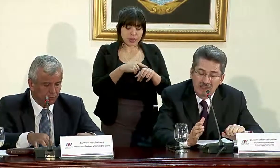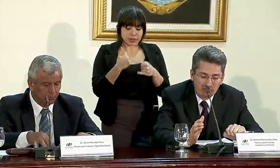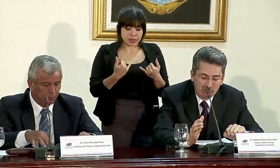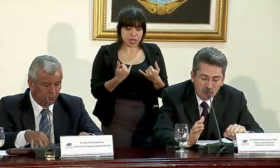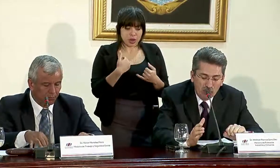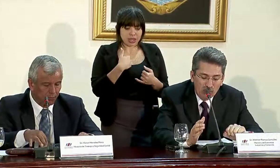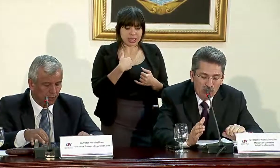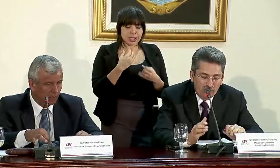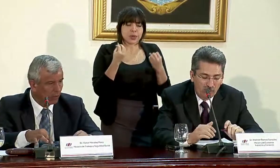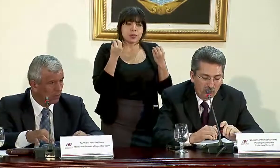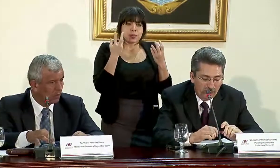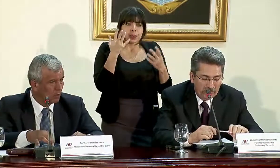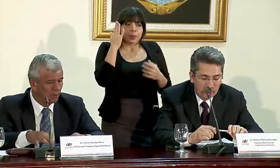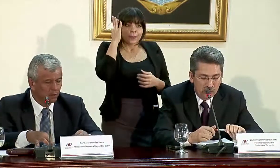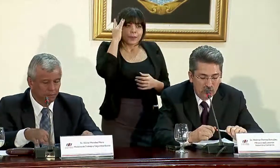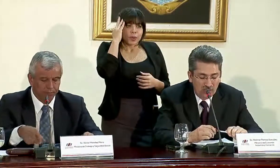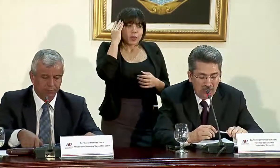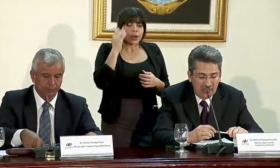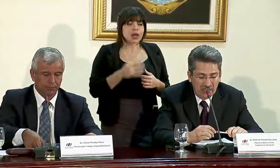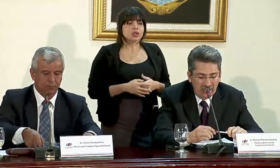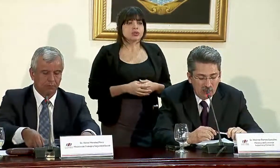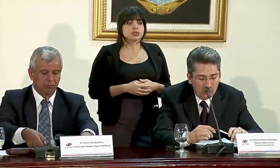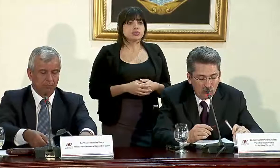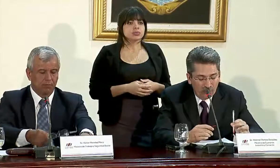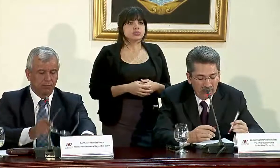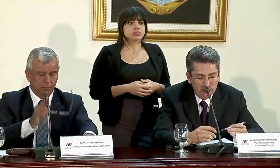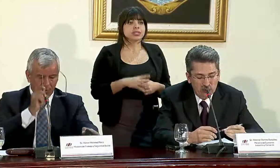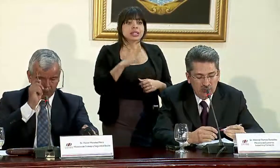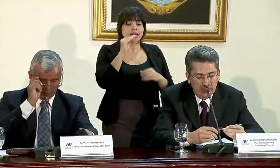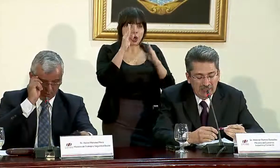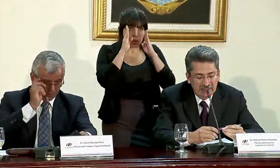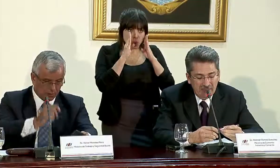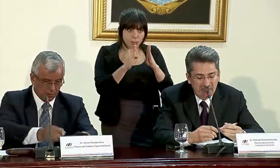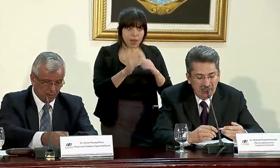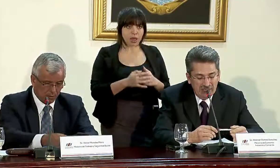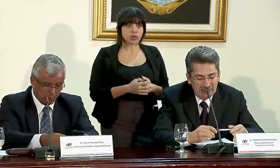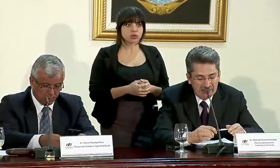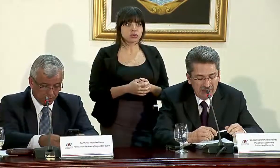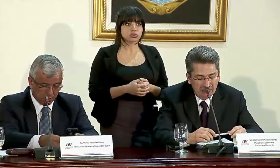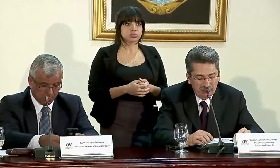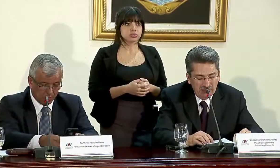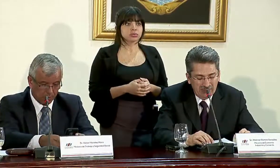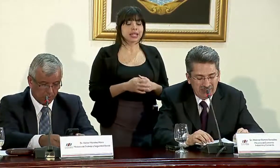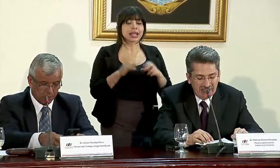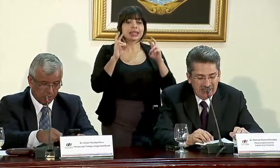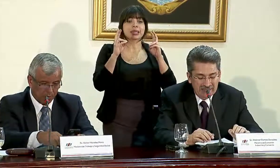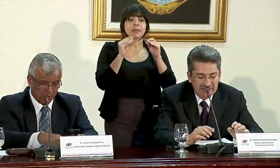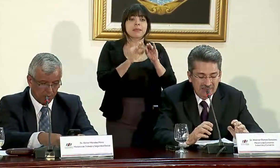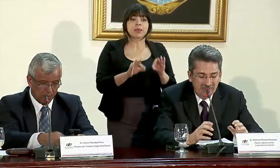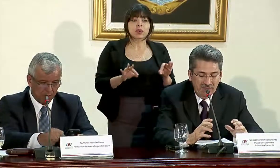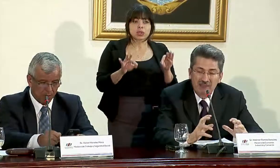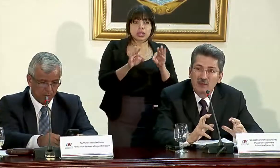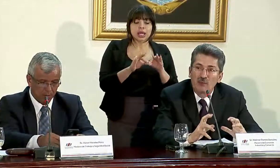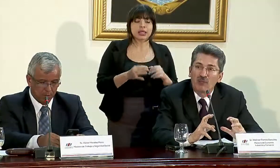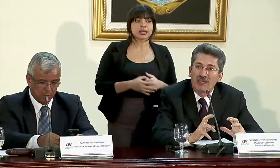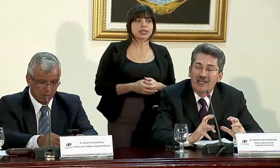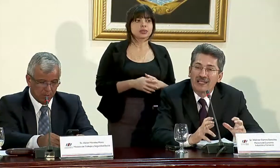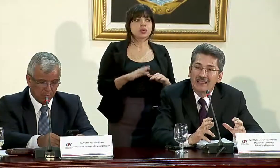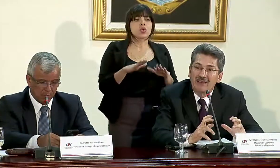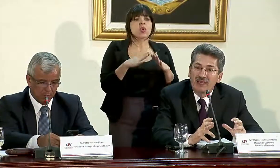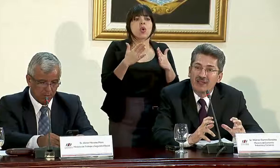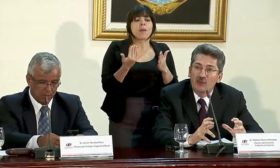tiene muy, muy preocupados y ocupados. El tema fundamental es